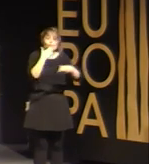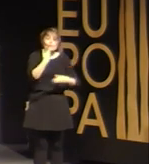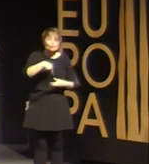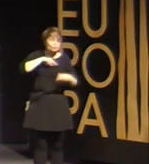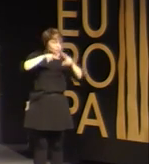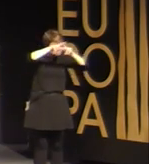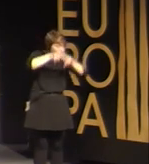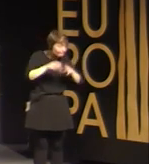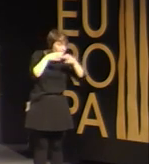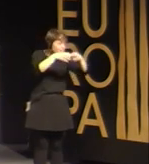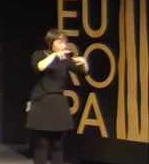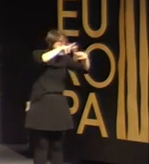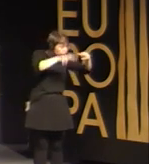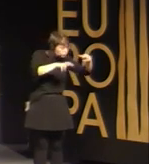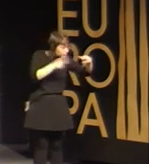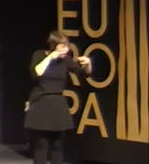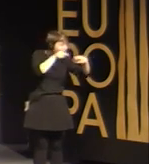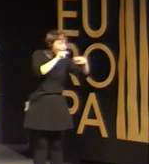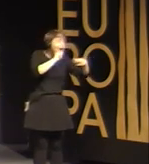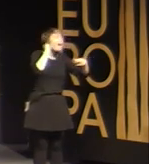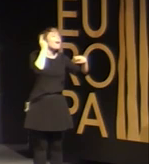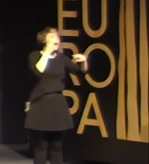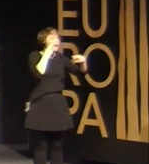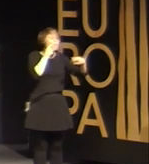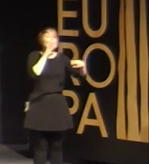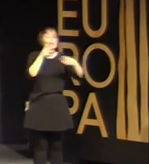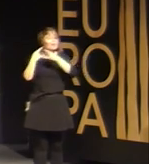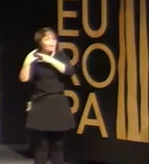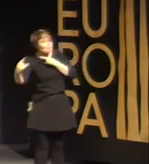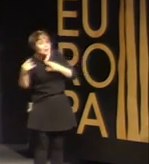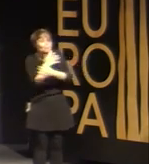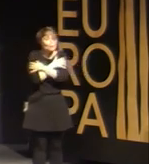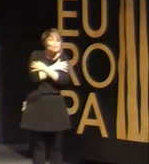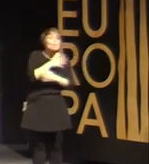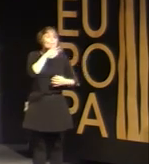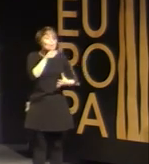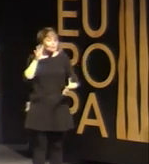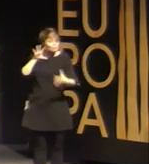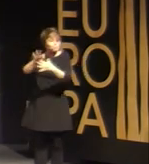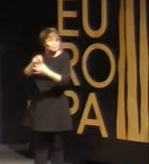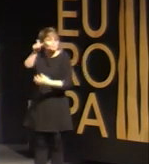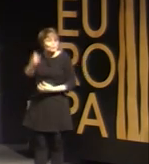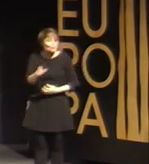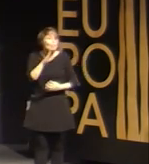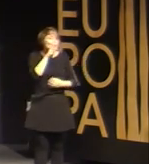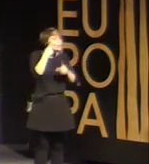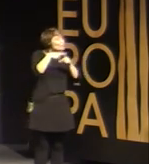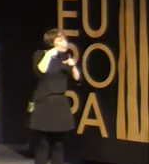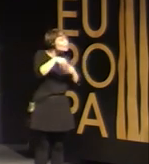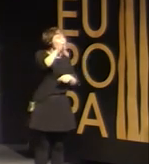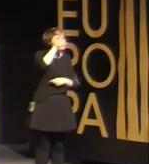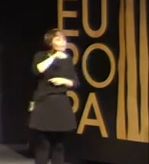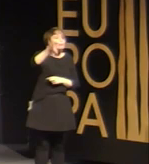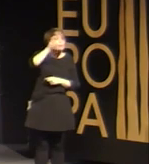entendemos un poquito más entendemos por qué amamos entendemos porque nos vinculamos entendemos un montón de cosas